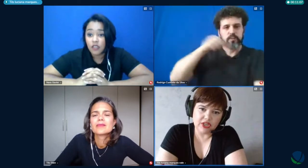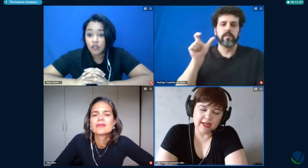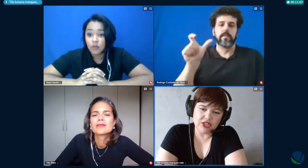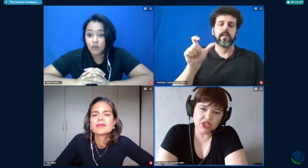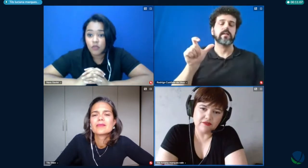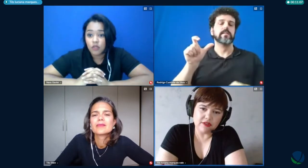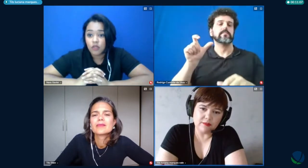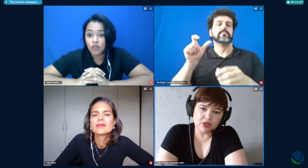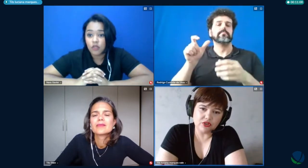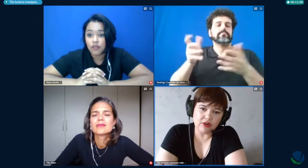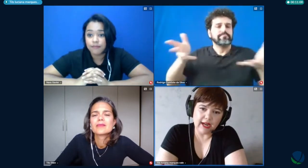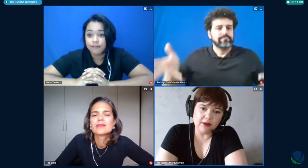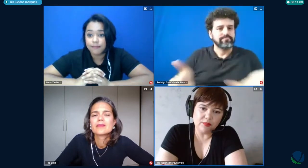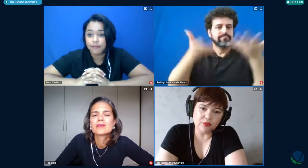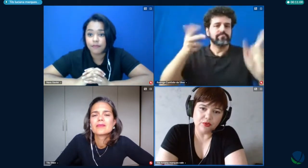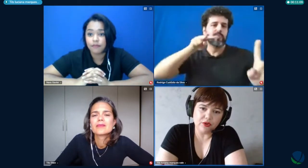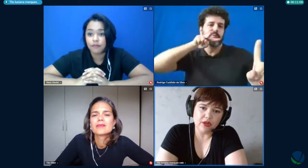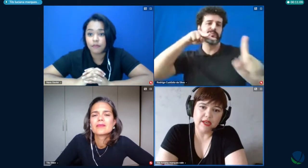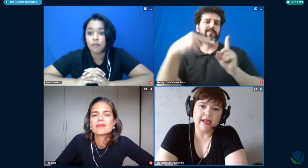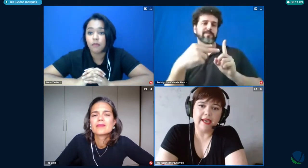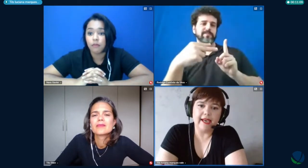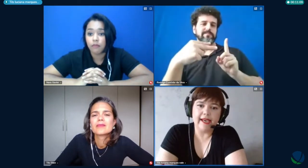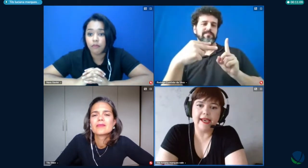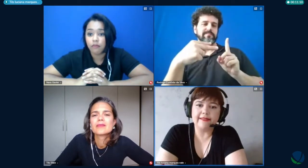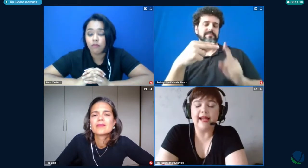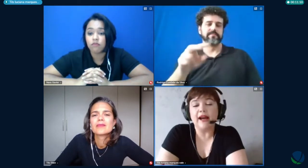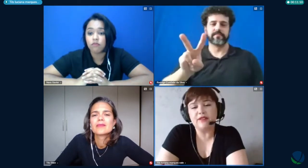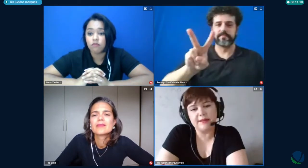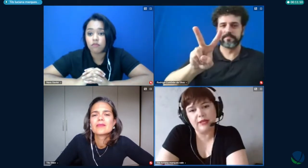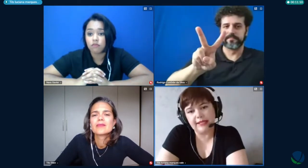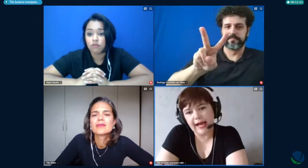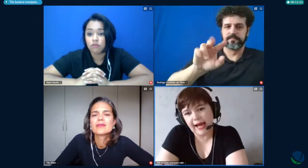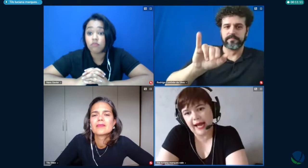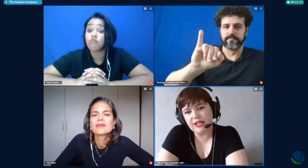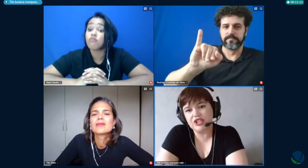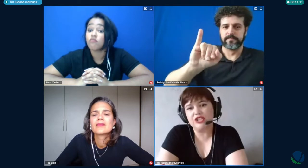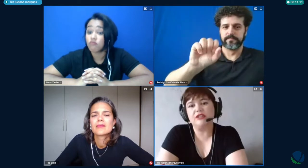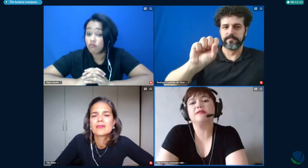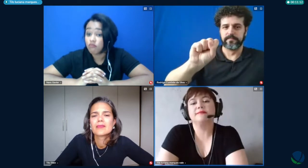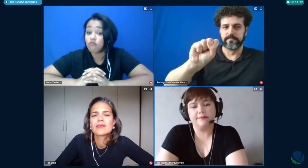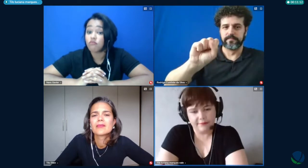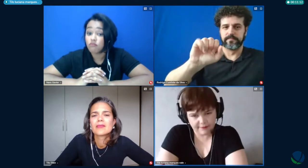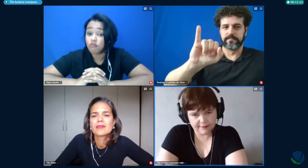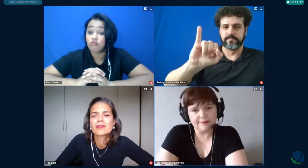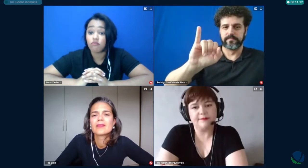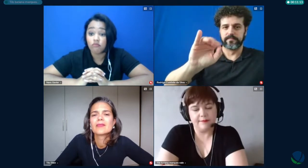em vez de garantir, você pode trocar por dar visibilidade.